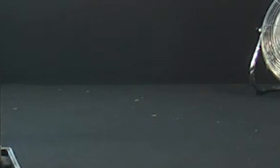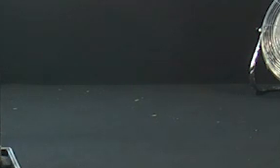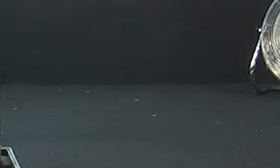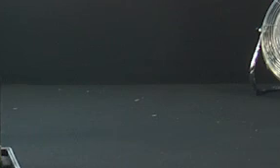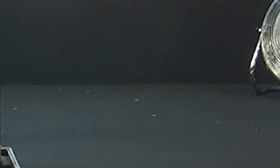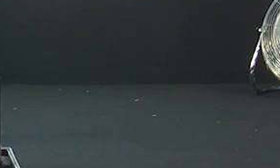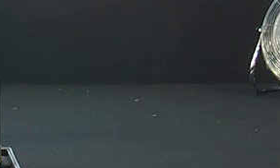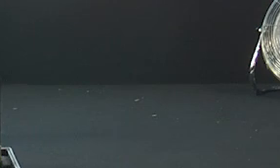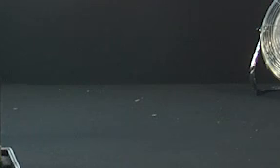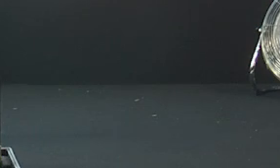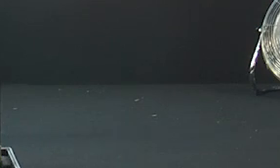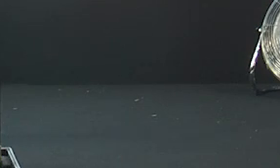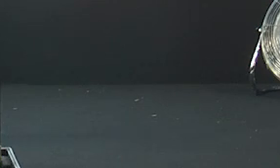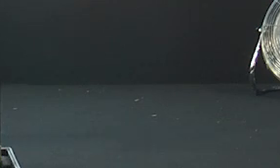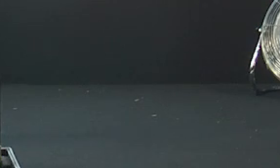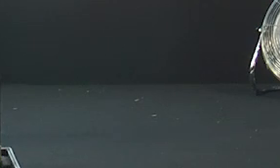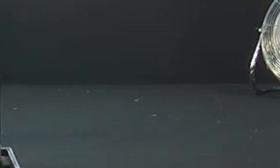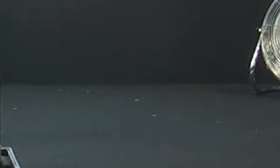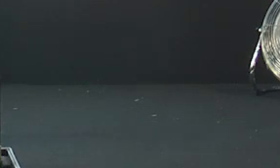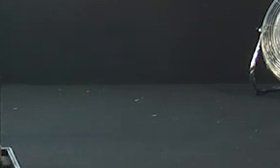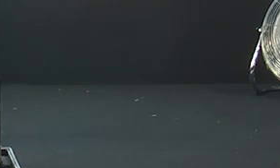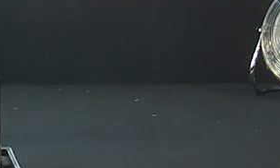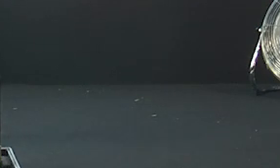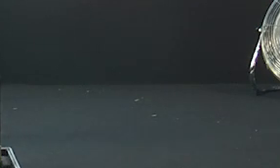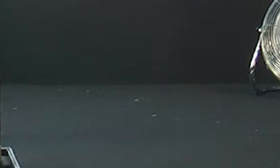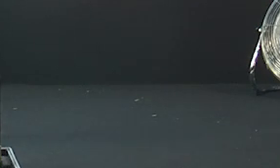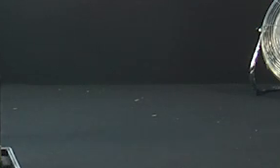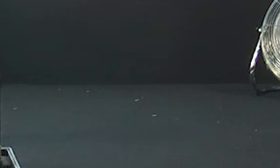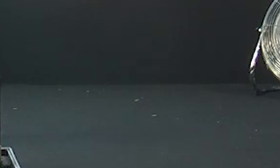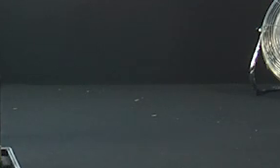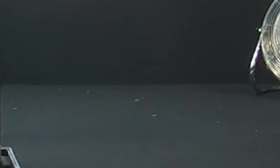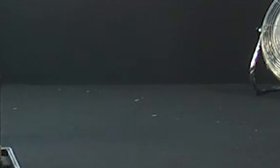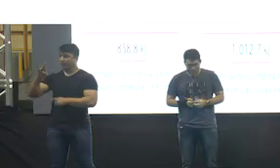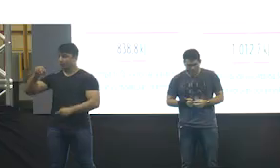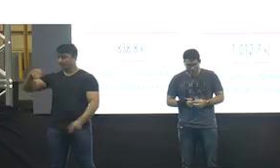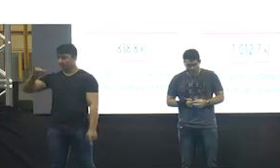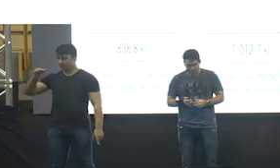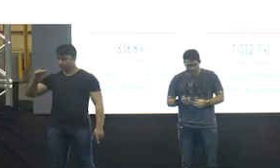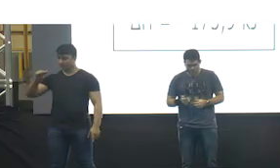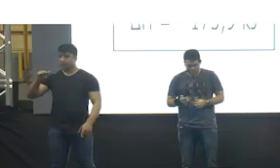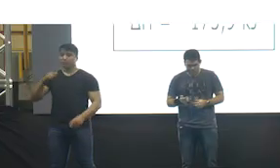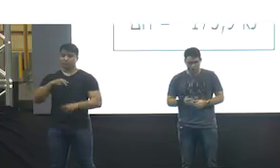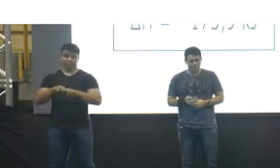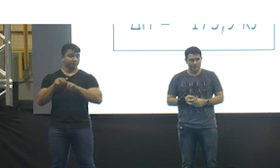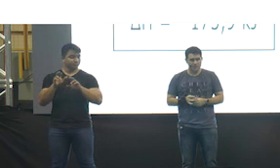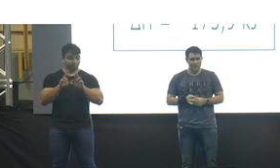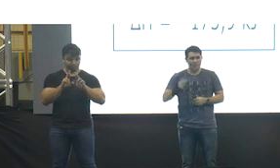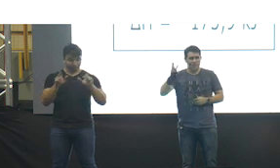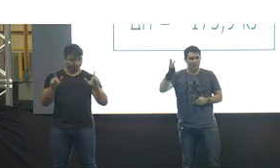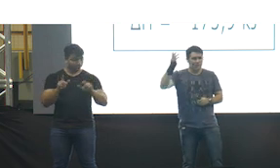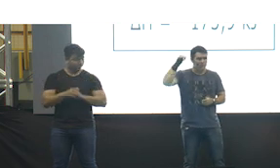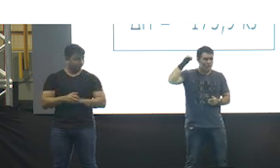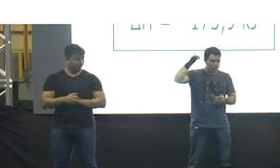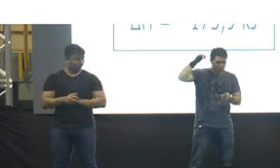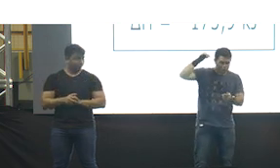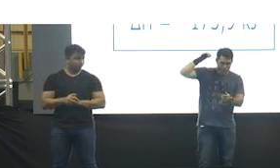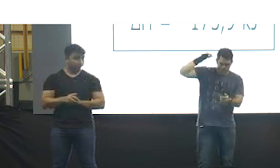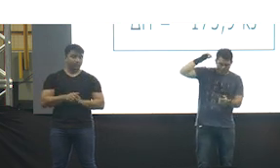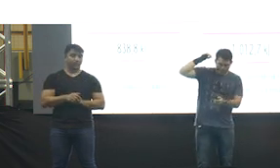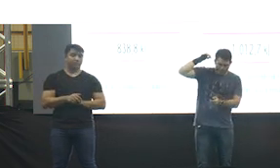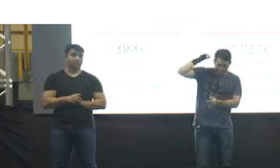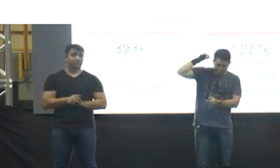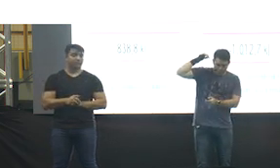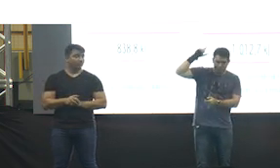fala de produto, você fala de reação exotérmica. Como é que eu vou calcular o ΔH? Ó, o ΔH vai ser o seguinte,